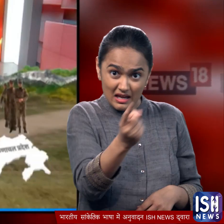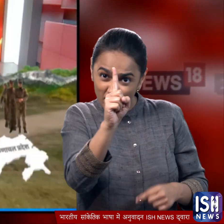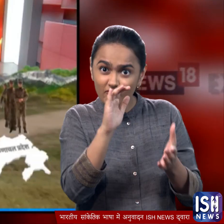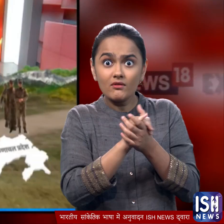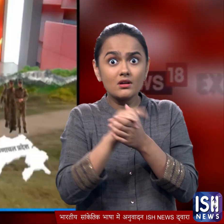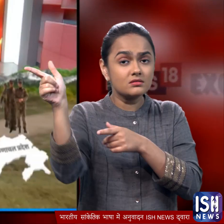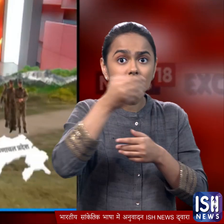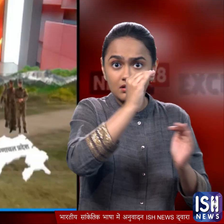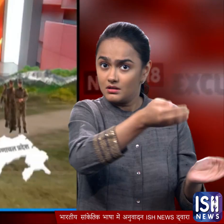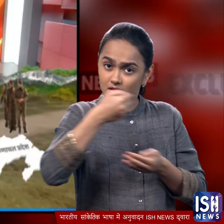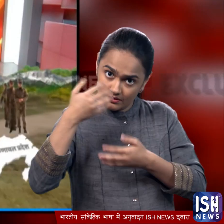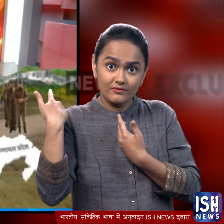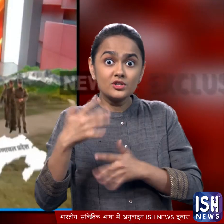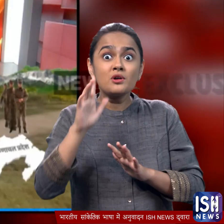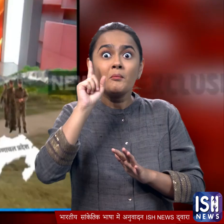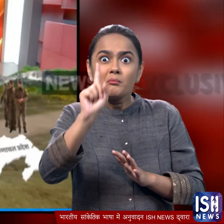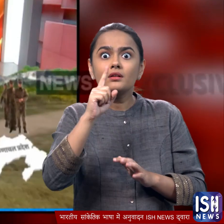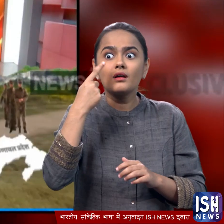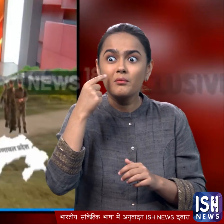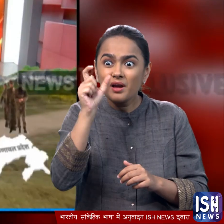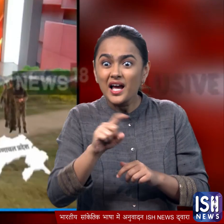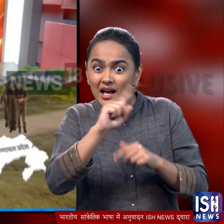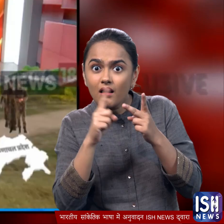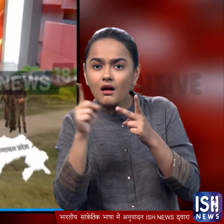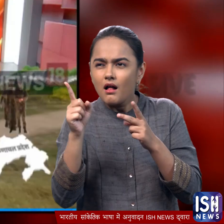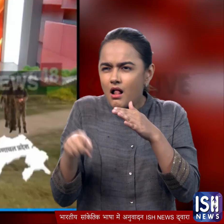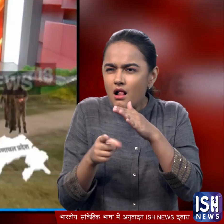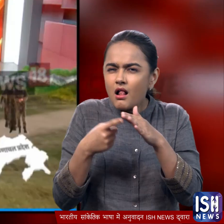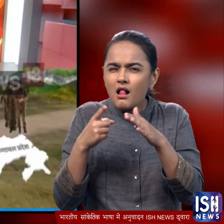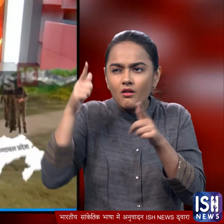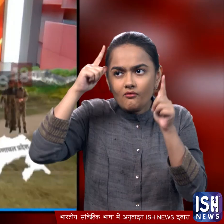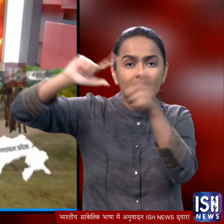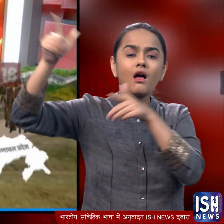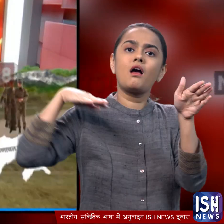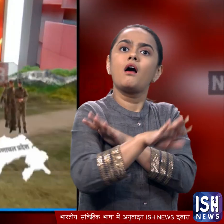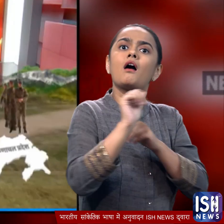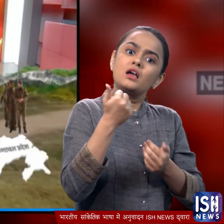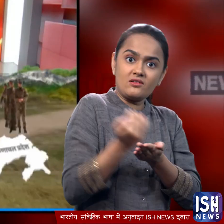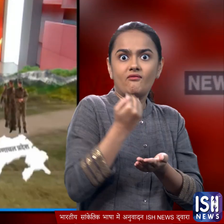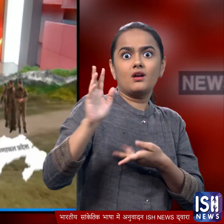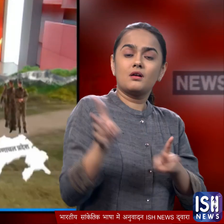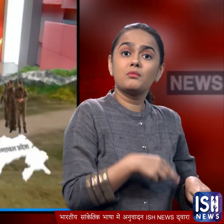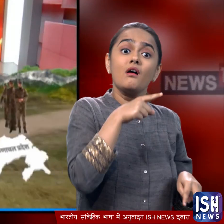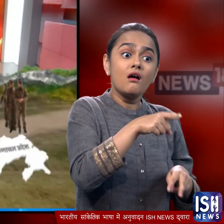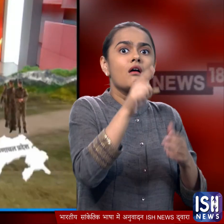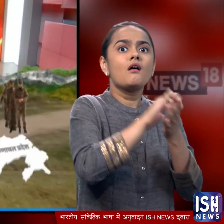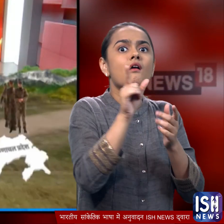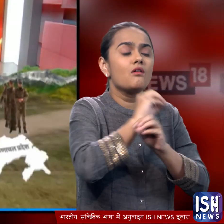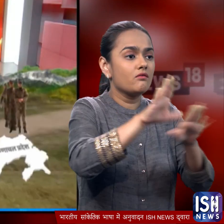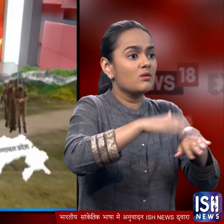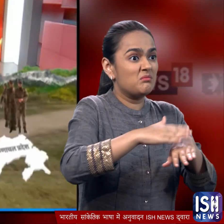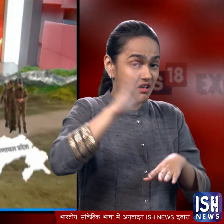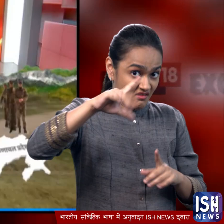को भी अगवा किया था, लेकिन वो उसके चंगुल से भाग निकला और बाद में उसने अपने दोस्त की खबर प्रशासन को दी।